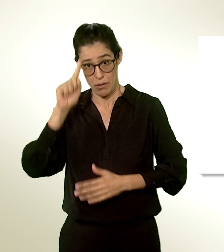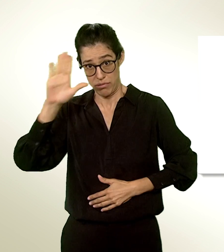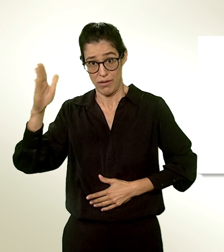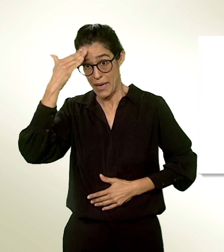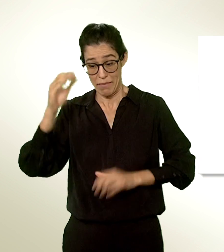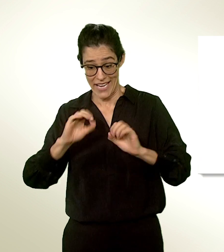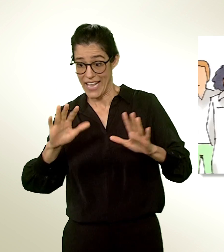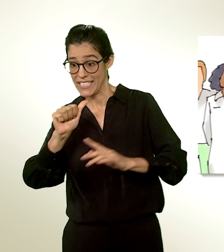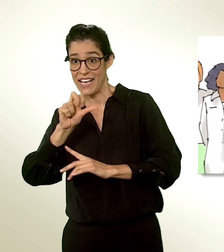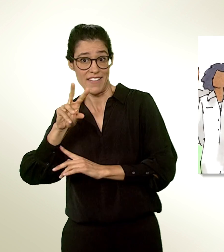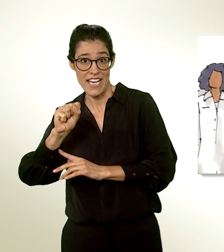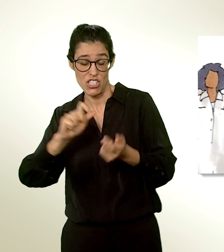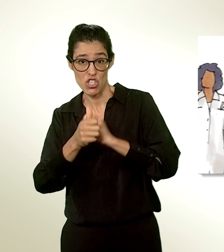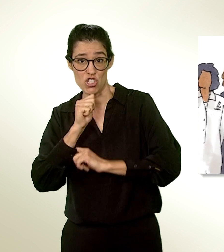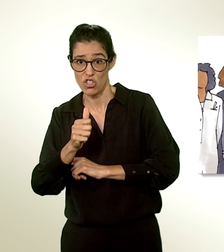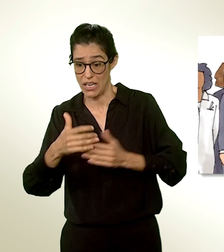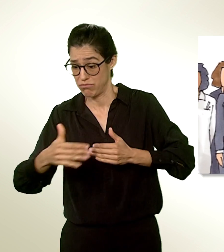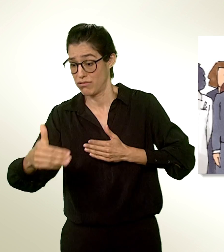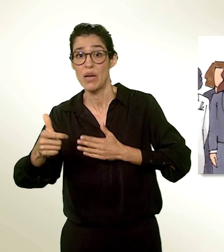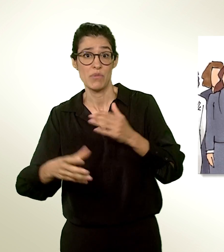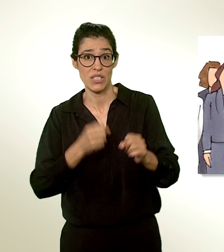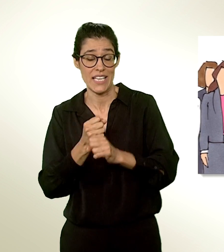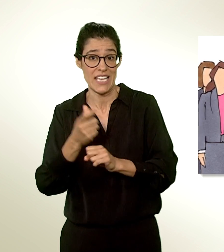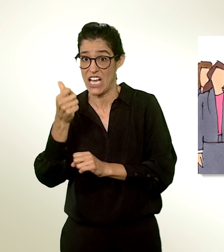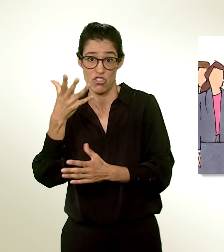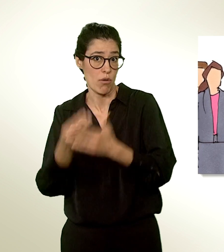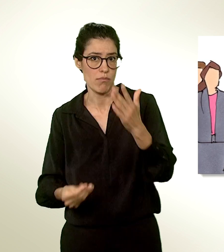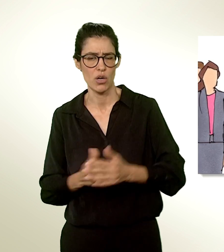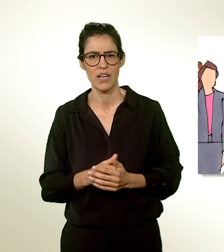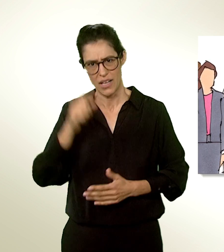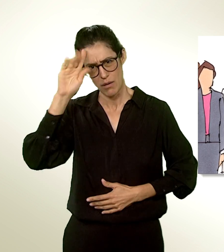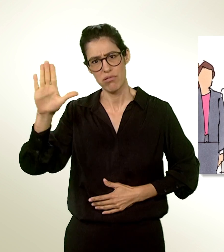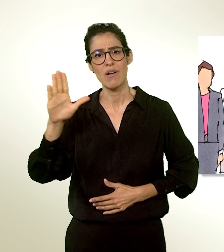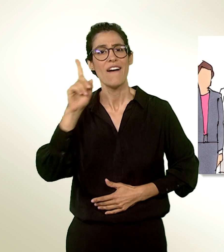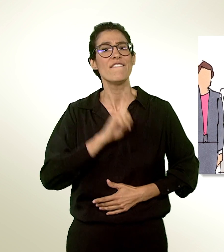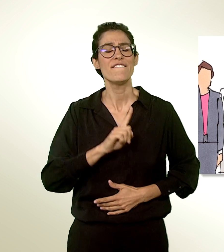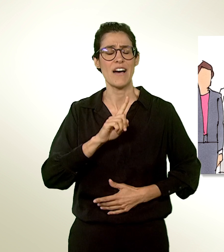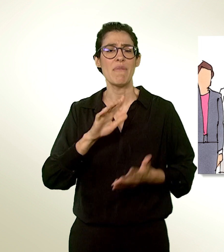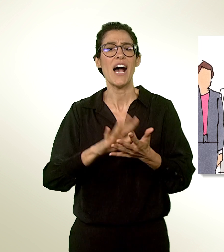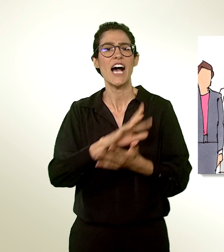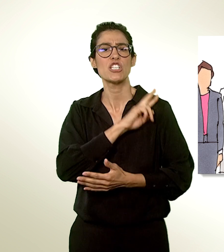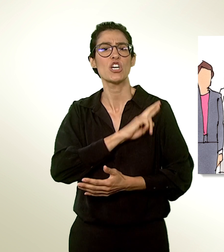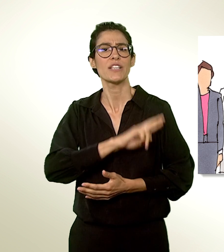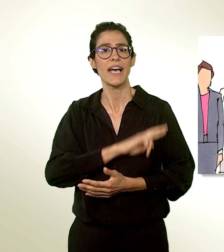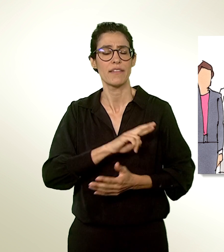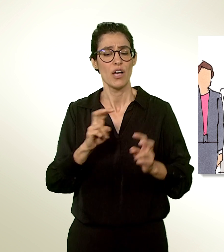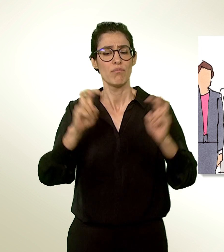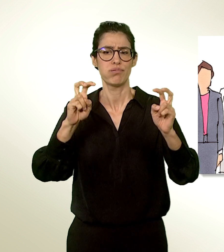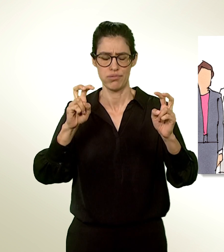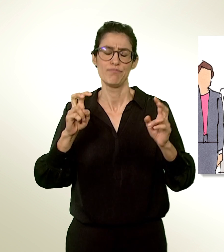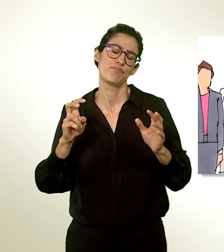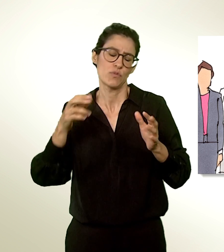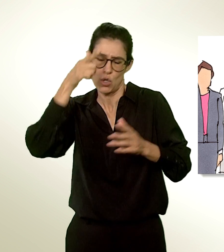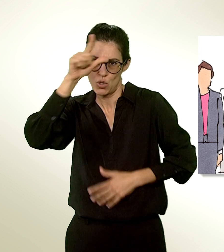l'AVS. Pour eux, le relèvement de l'âge de la retraite des femmes se justifie. Aujourd'hui, les femmes sont en effet mieux formées.